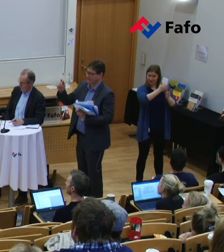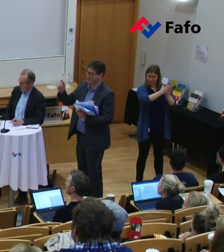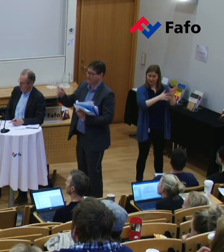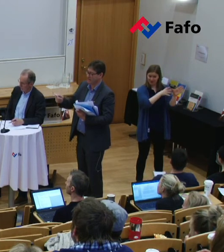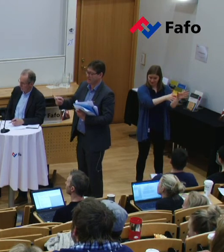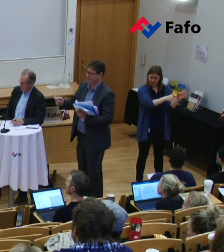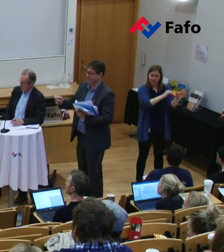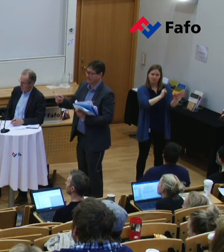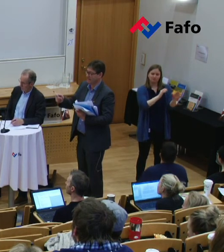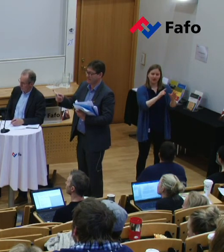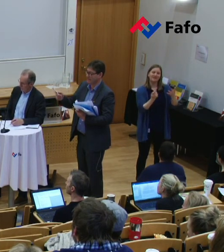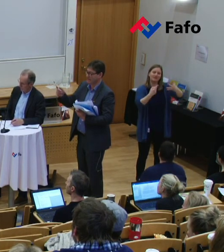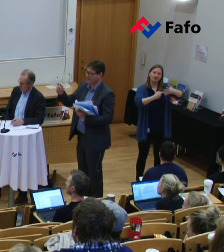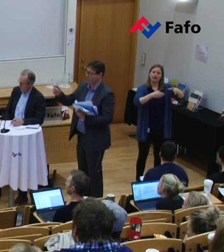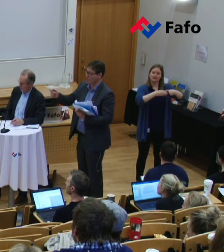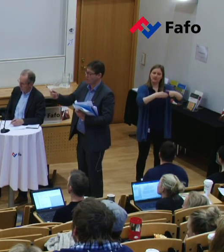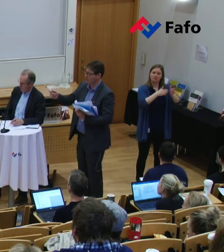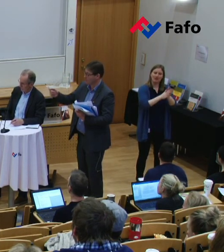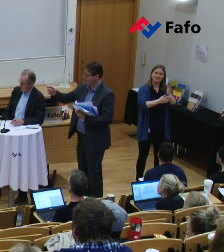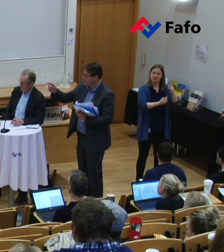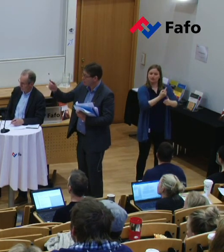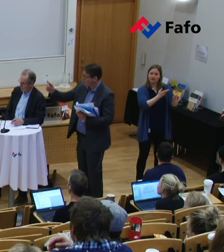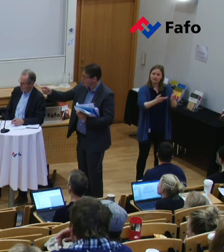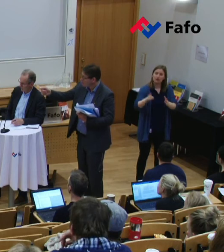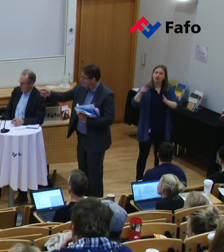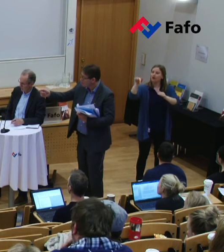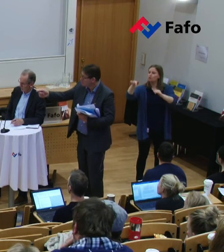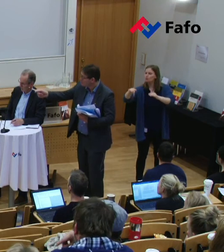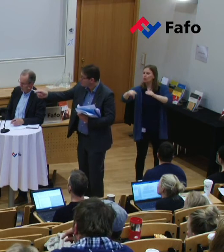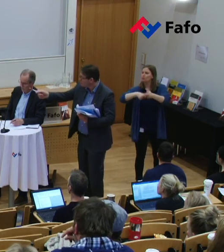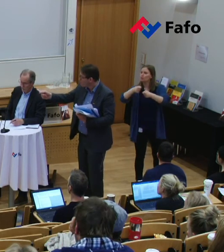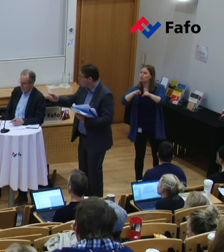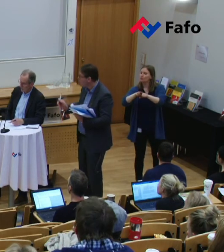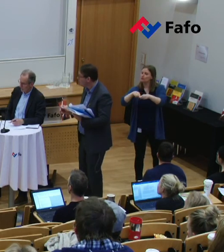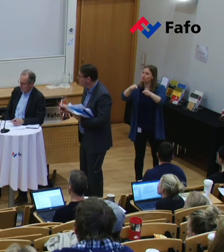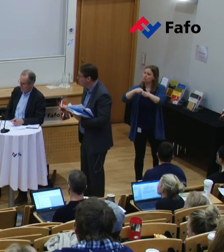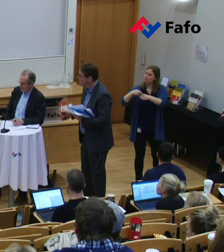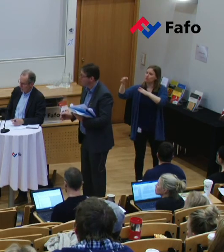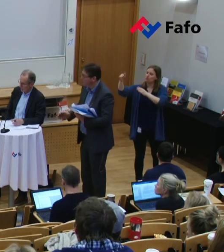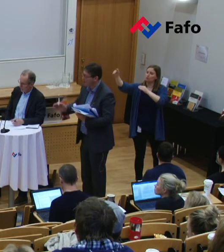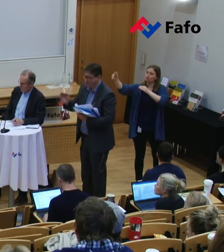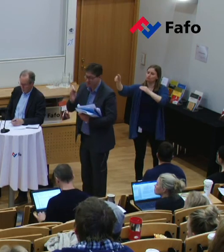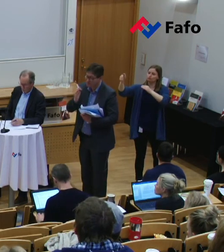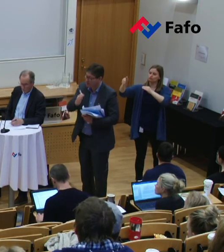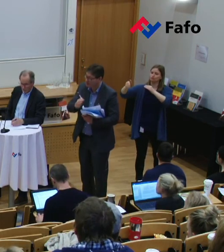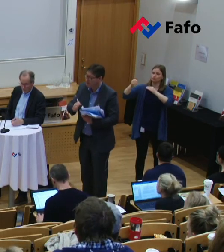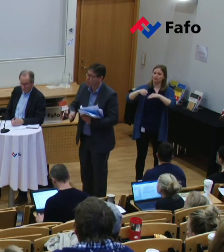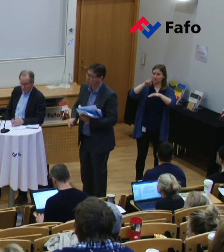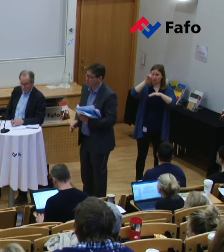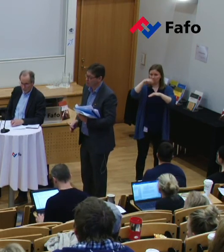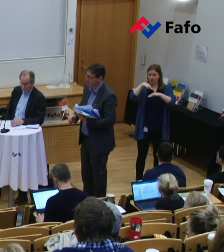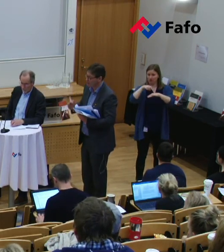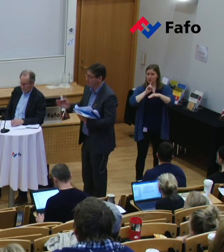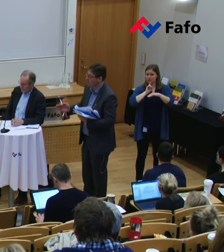av det hele, men integrerte team med spesialiserte tjenester. Nå gjør jeg det ikke sånn at vi begynner, og så går vi bare oppover. Da kan dere ta